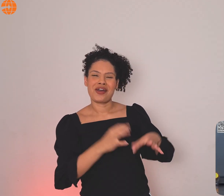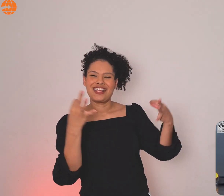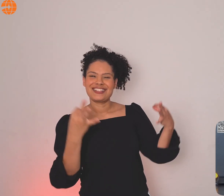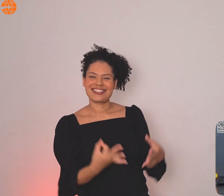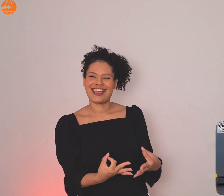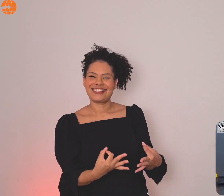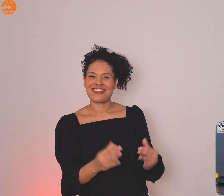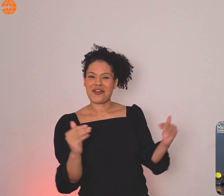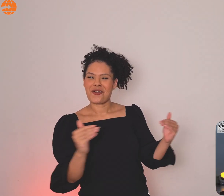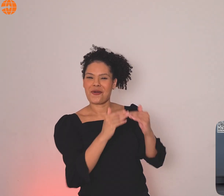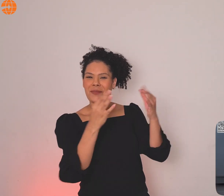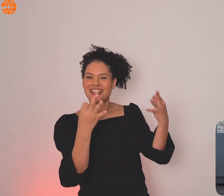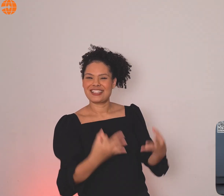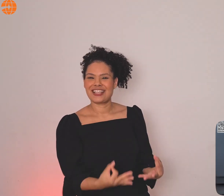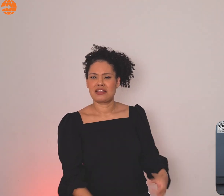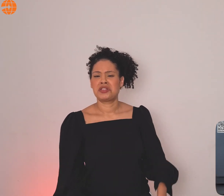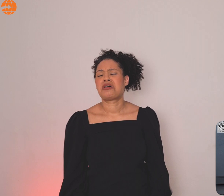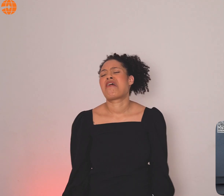combinadinho.